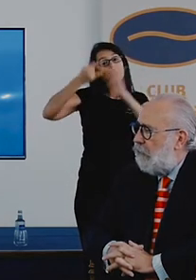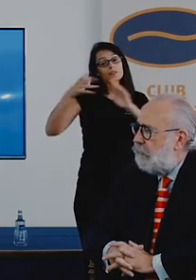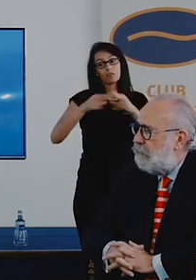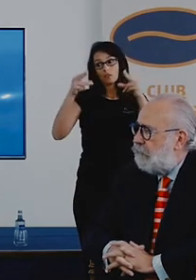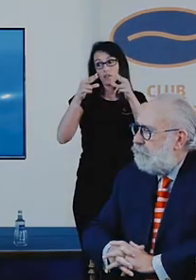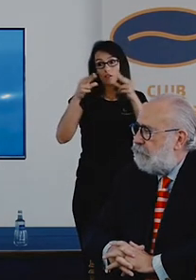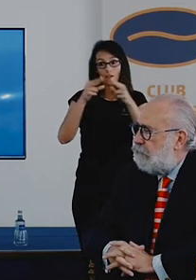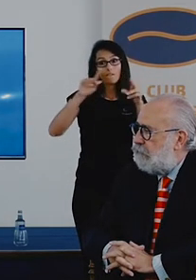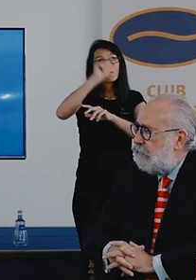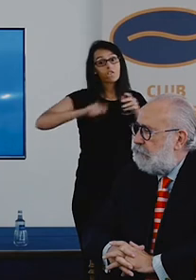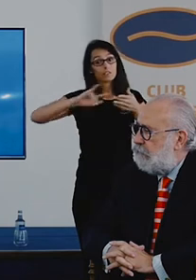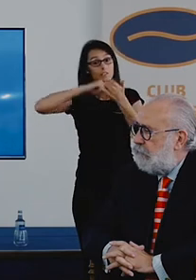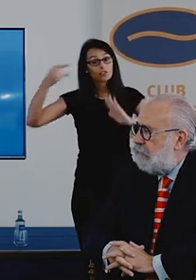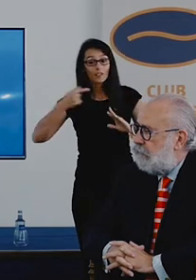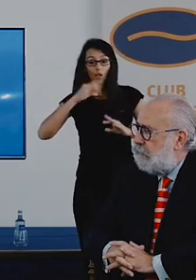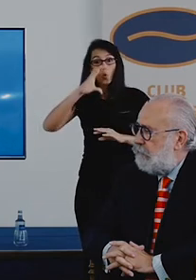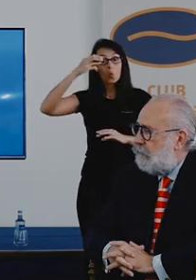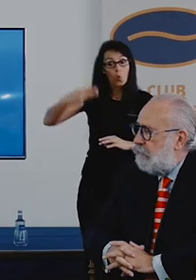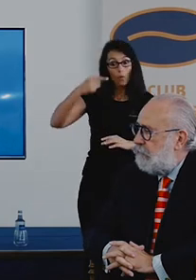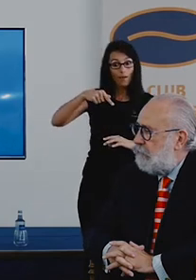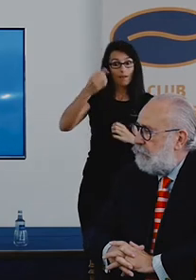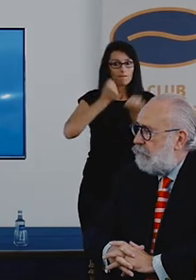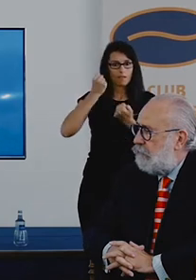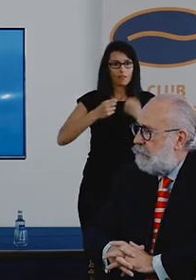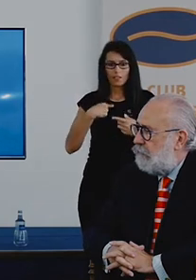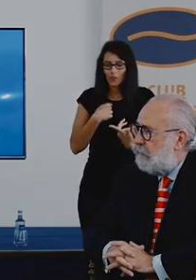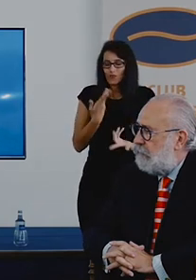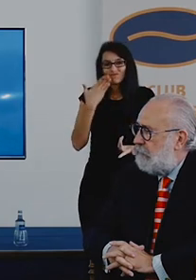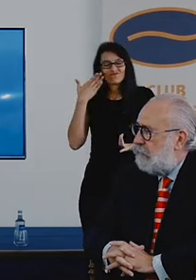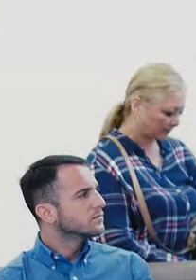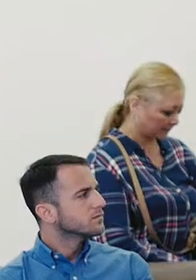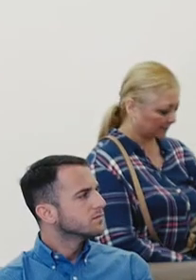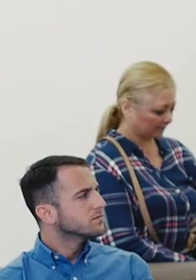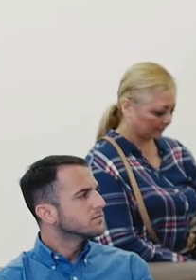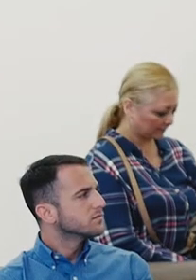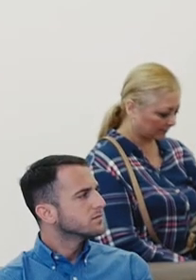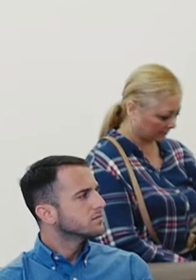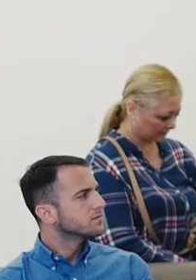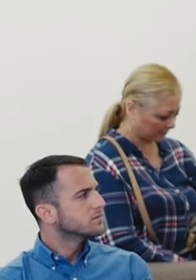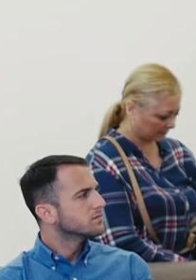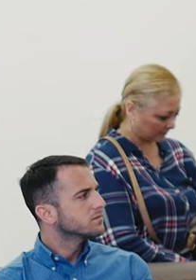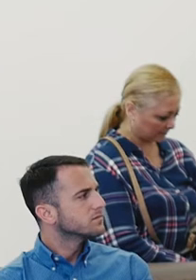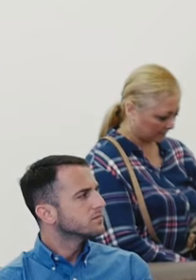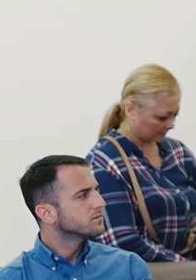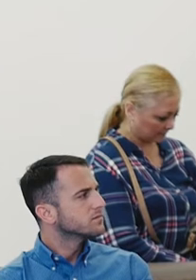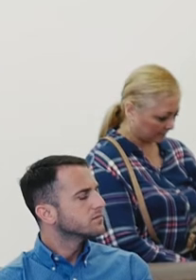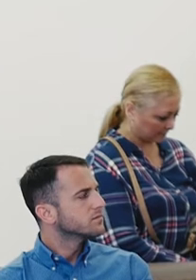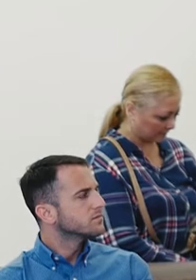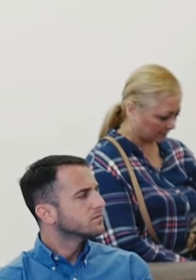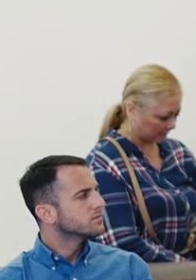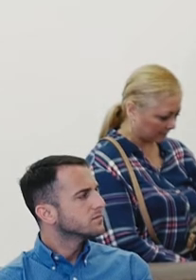pues venir a casa y a un club como este, con una persona como su presidente que nos da el apoyo que